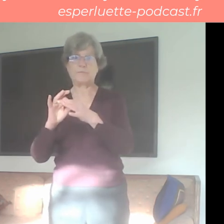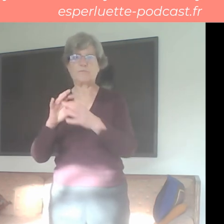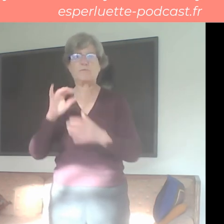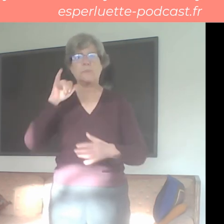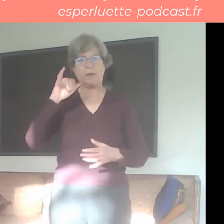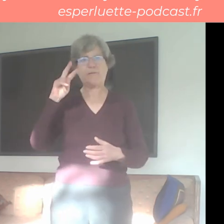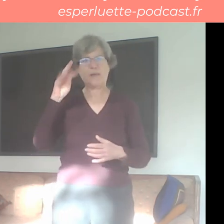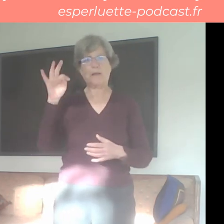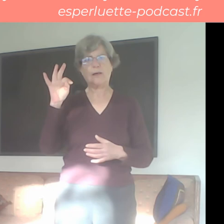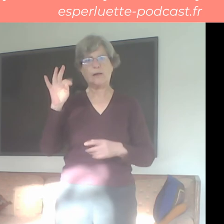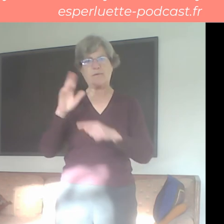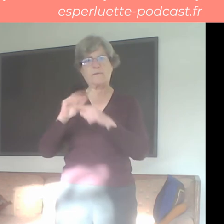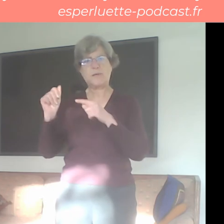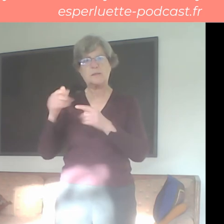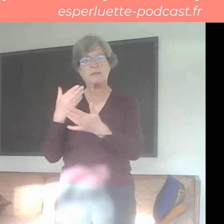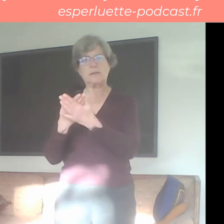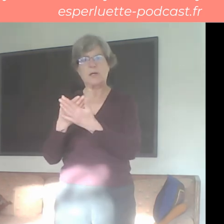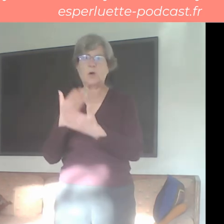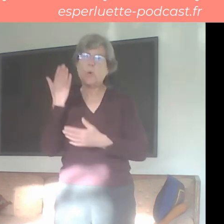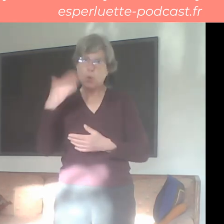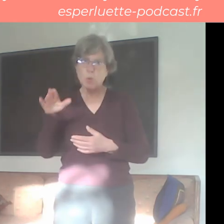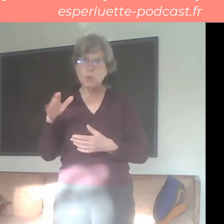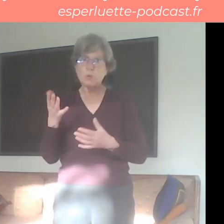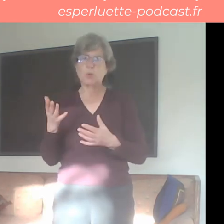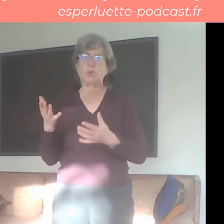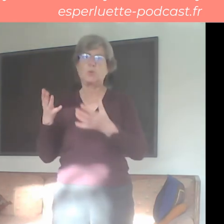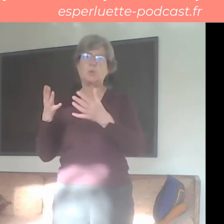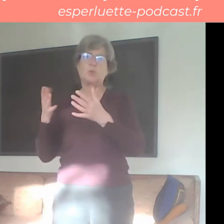c'est vraiment des pièces pensées et